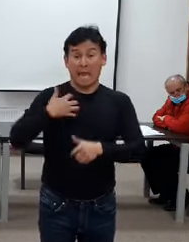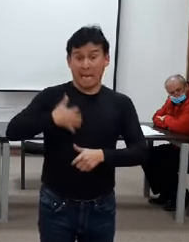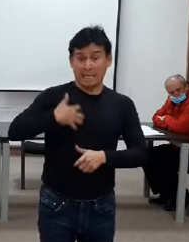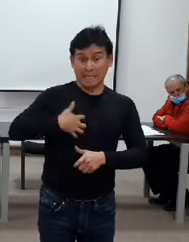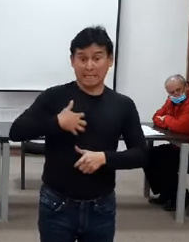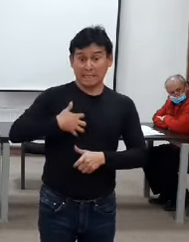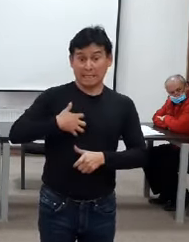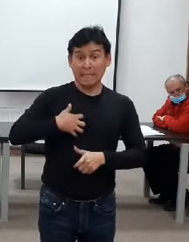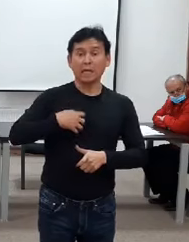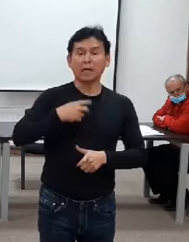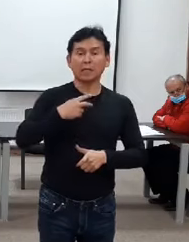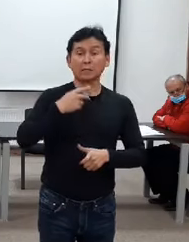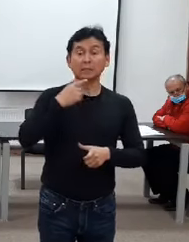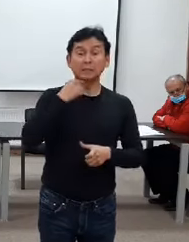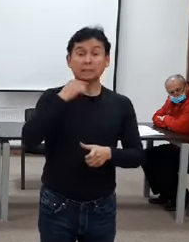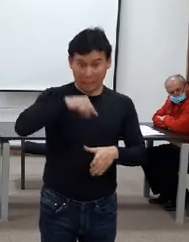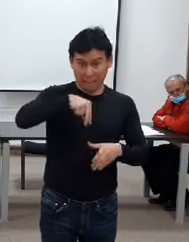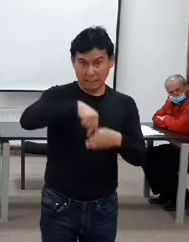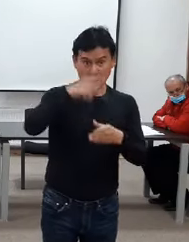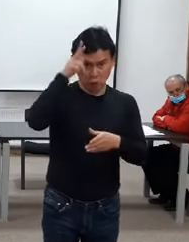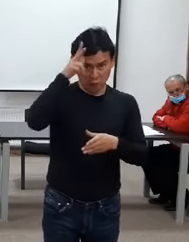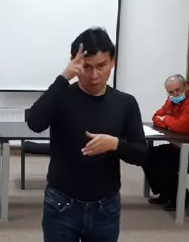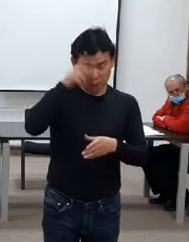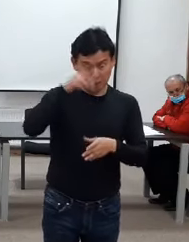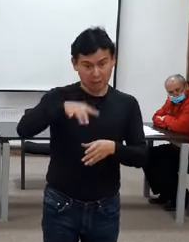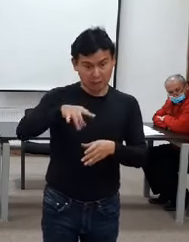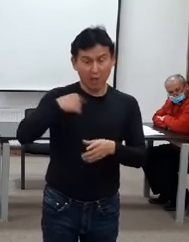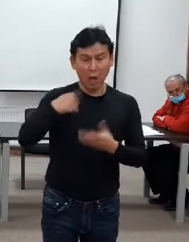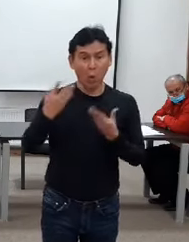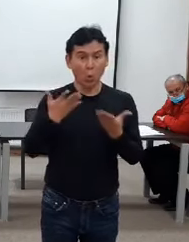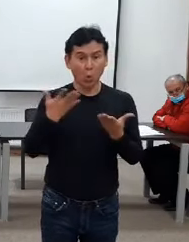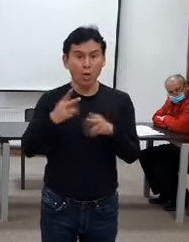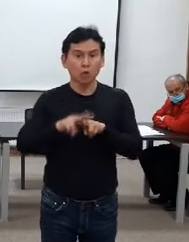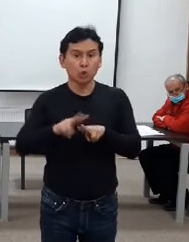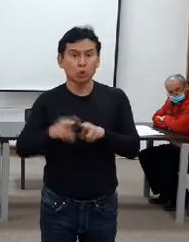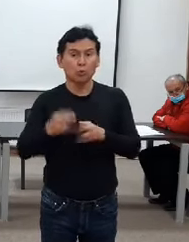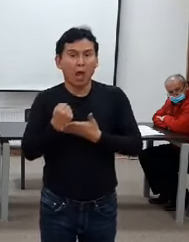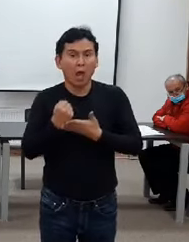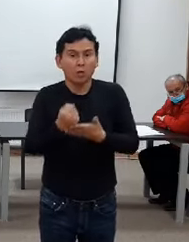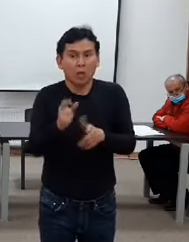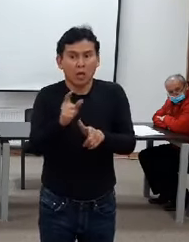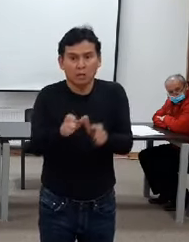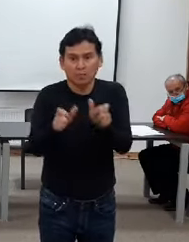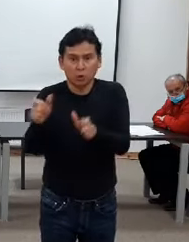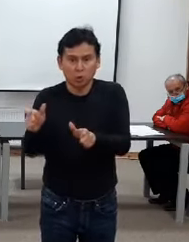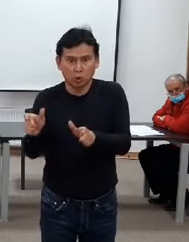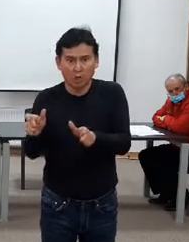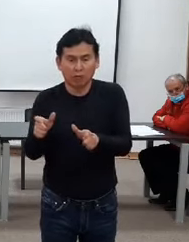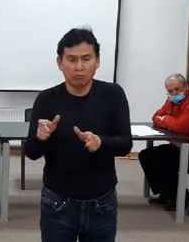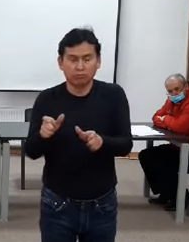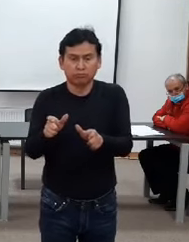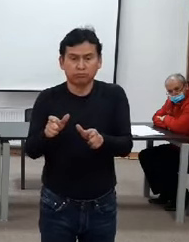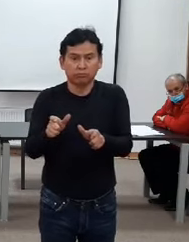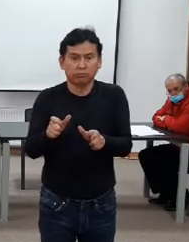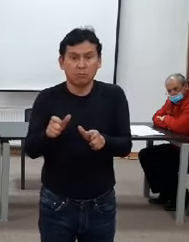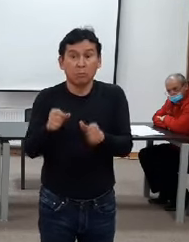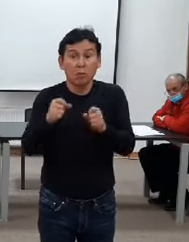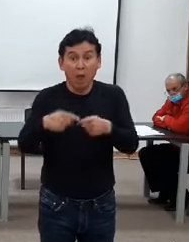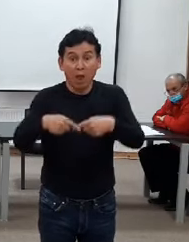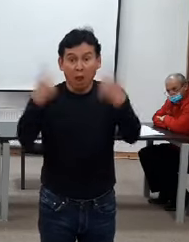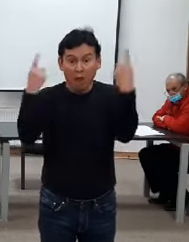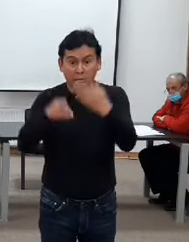que están en la región de Aysén. No sé si se ha generado alguna solución al respecto, si se abrió finalmente el paso